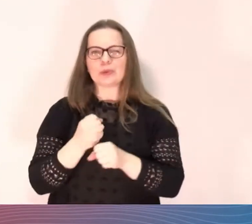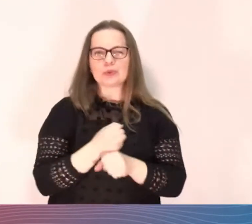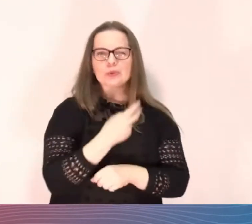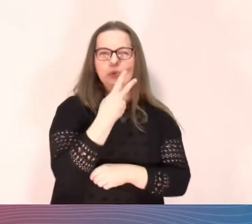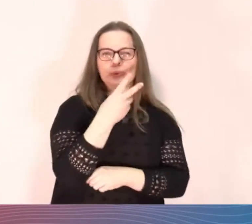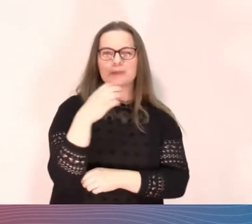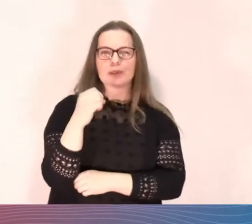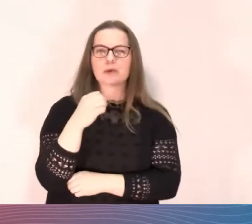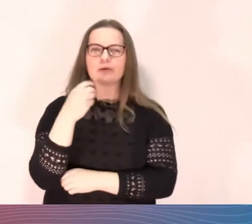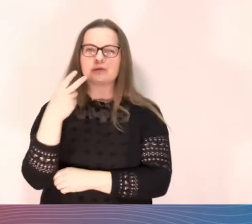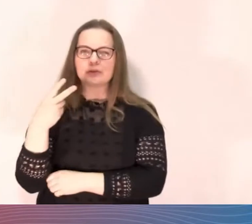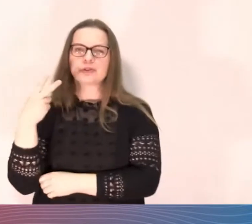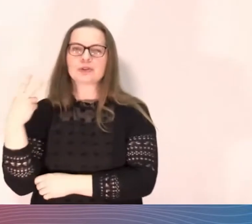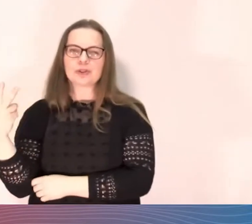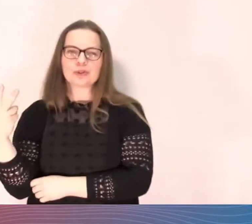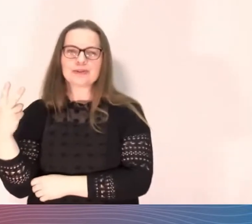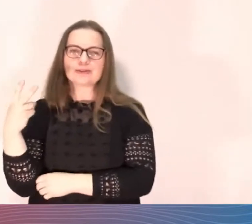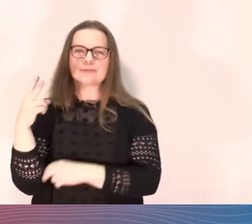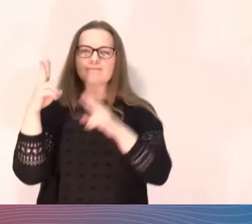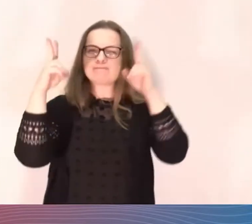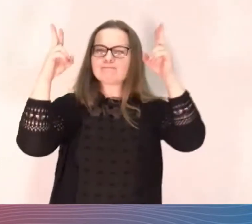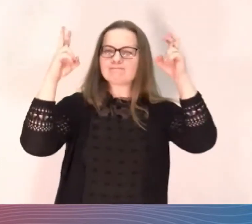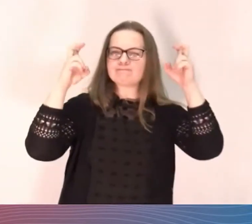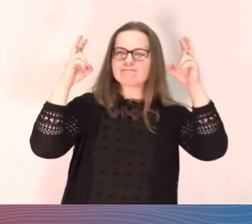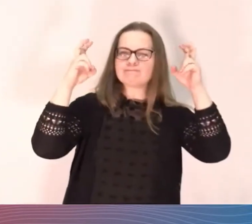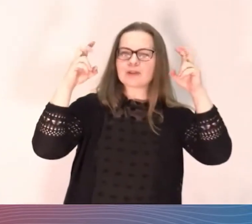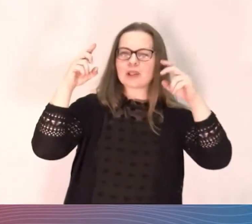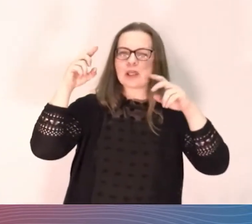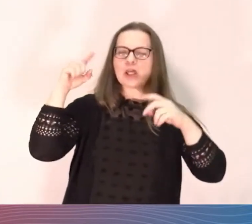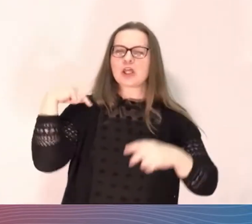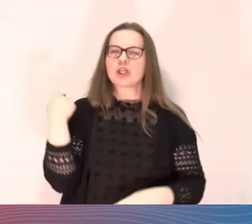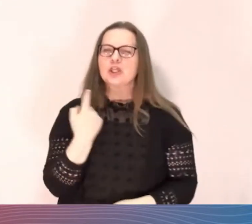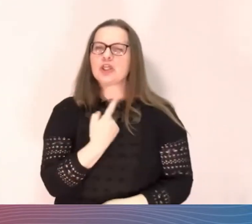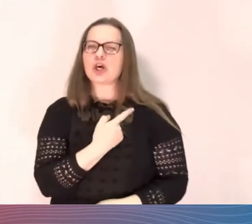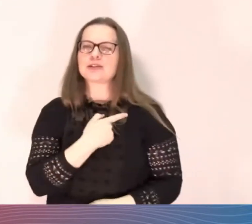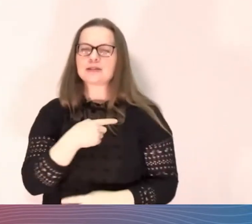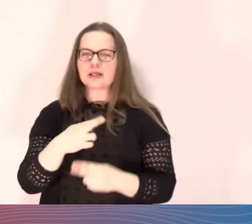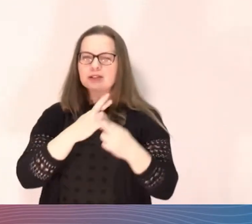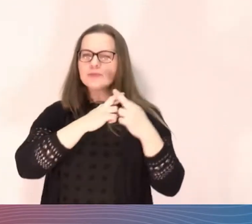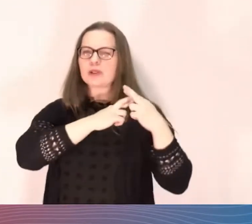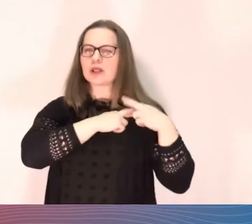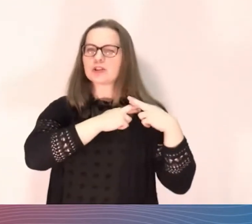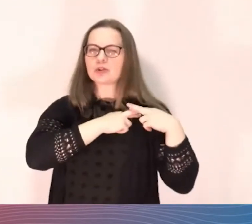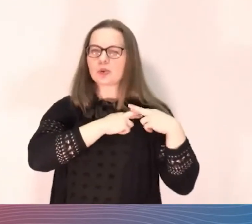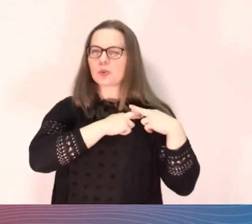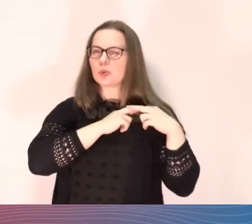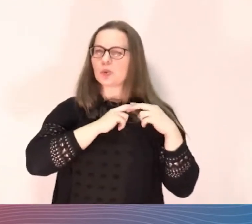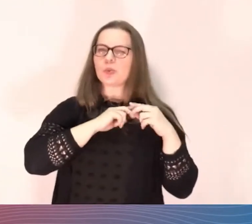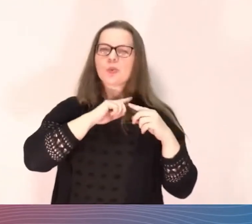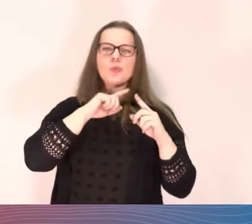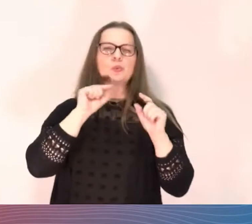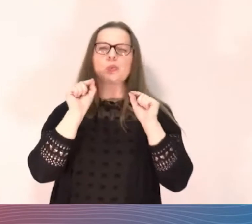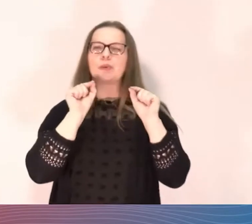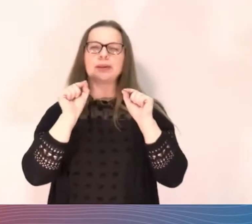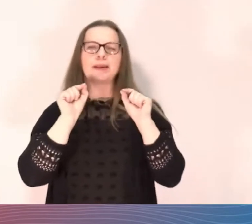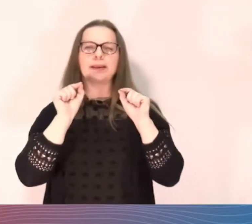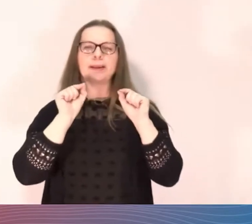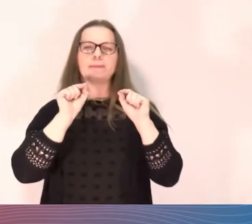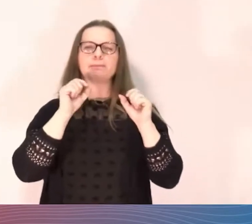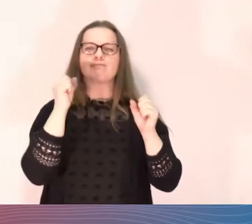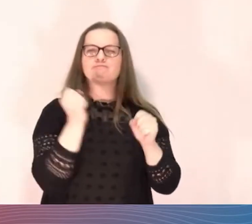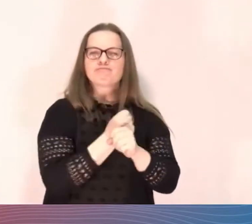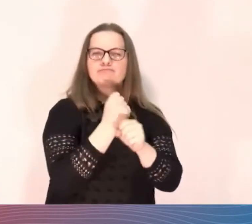Com tema geral, nossa missão, a edificação do corpo de Cristo.